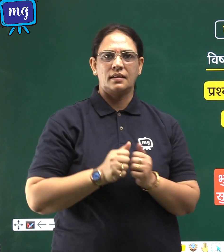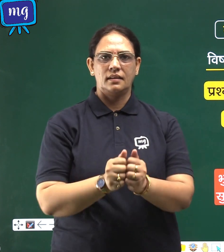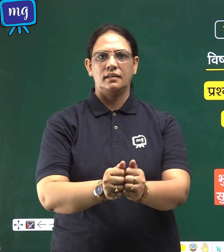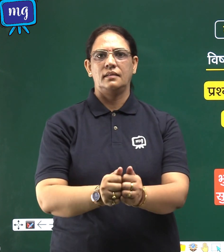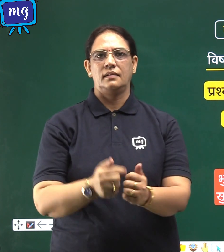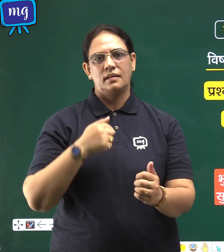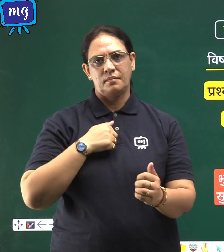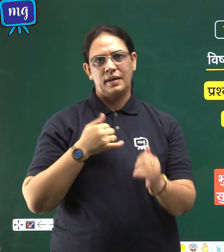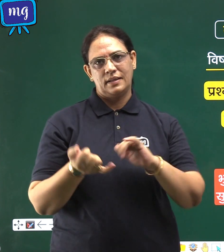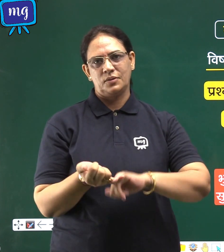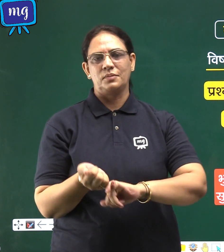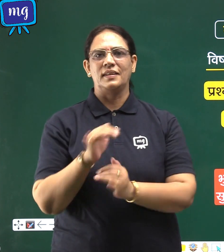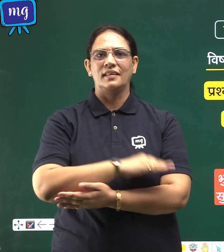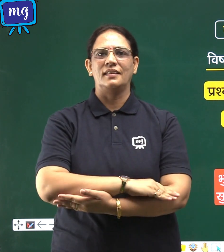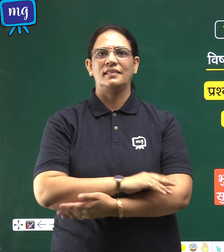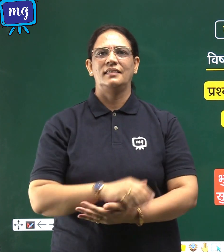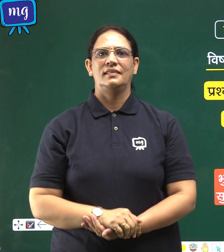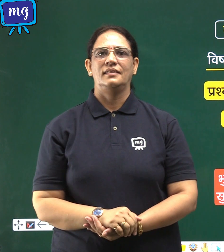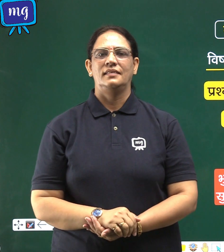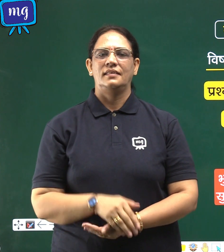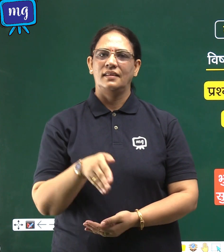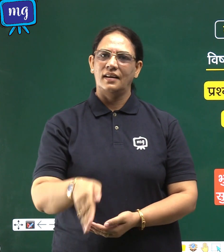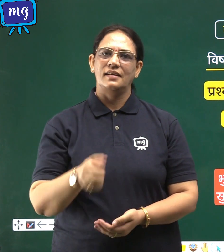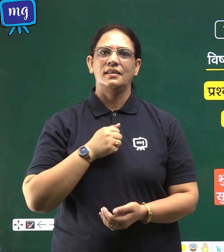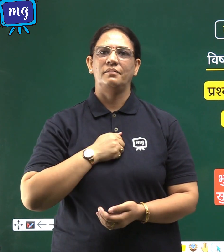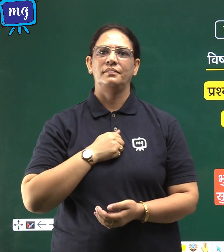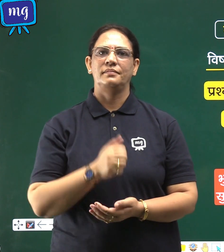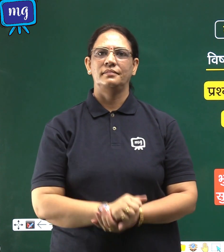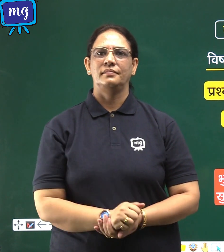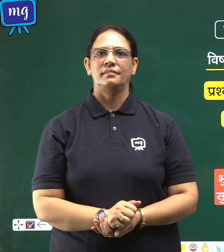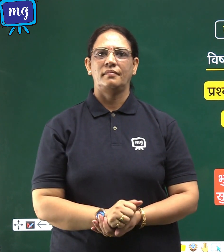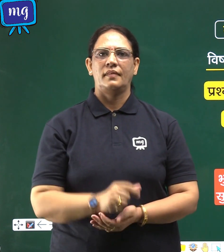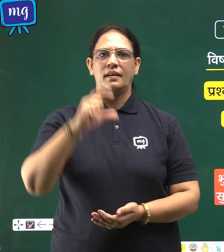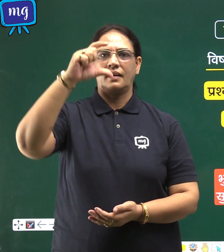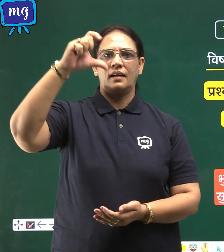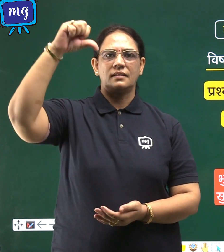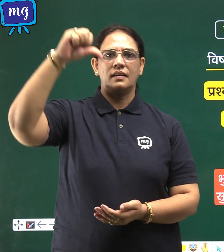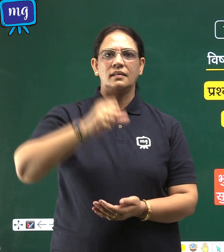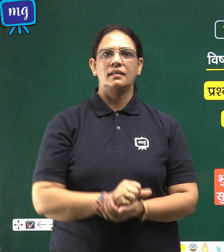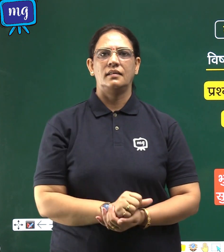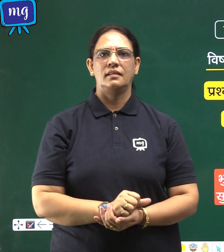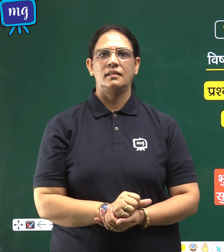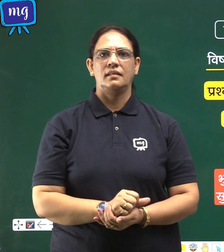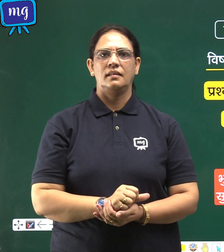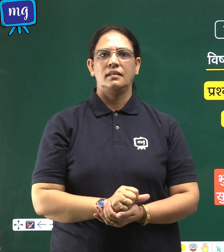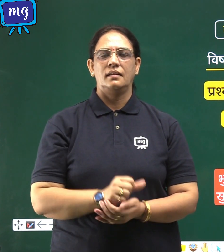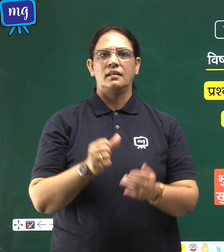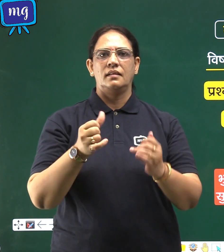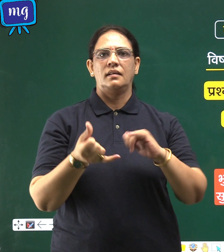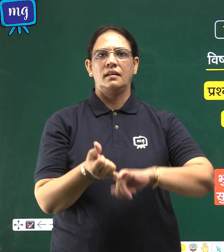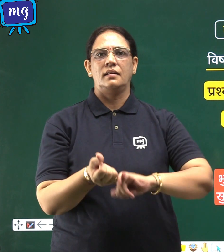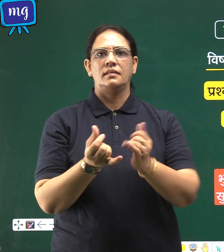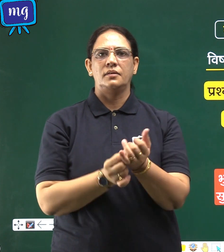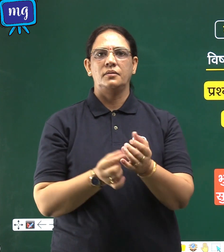सुश्मिता में आज हम क्लास नाइन्थ सब्जक्ग गनेद